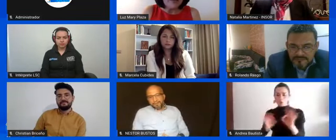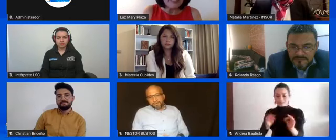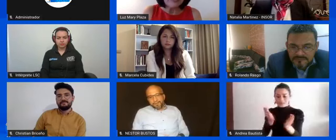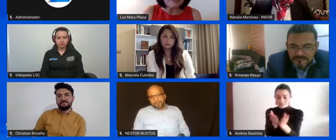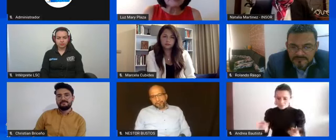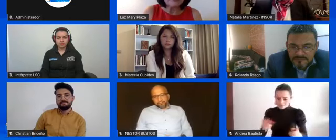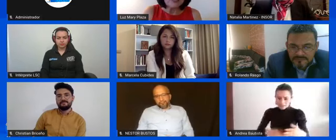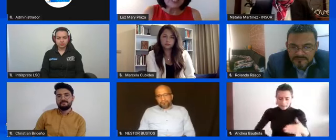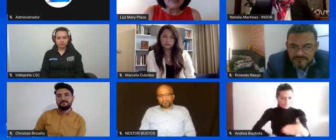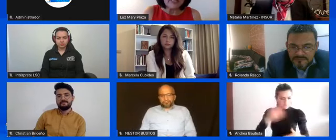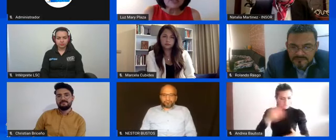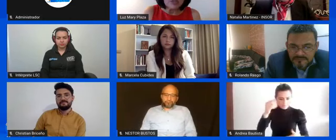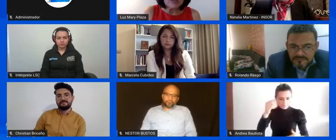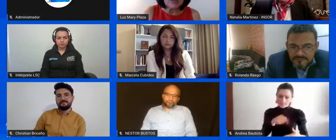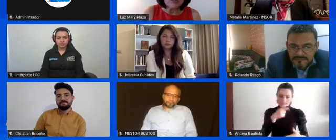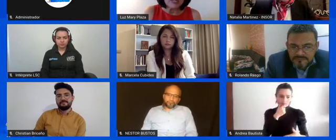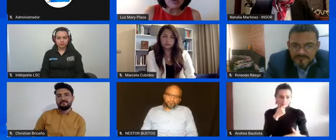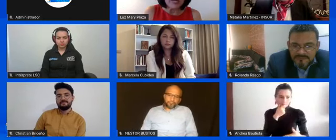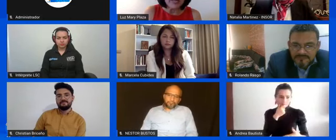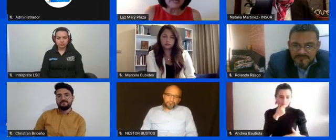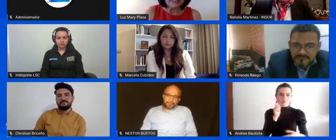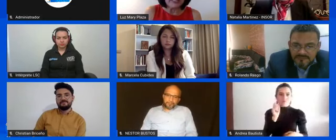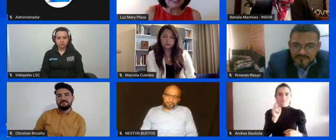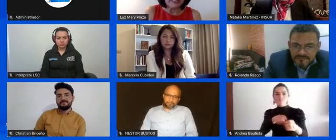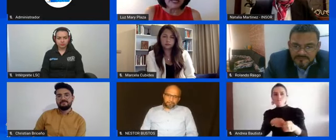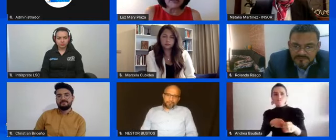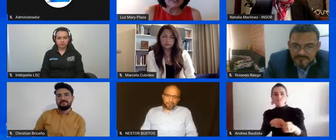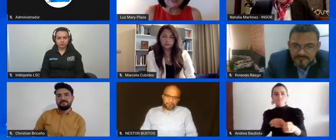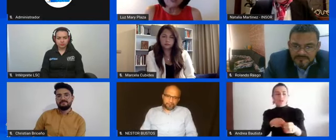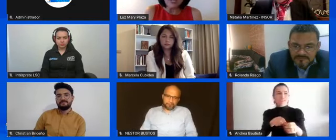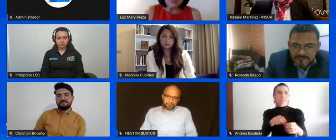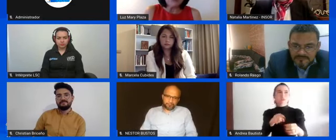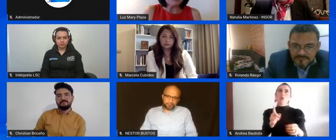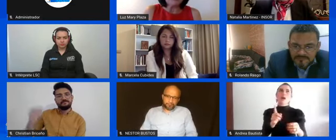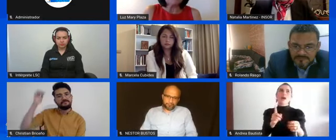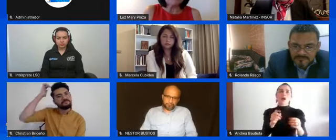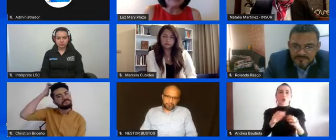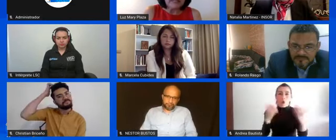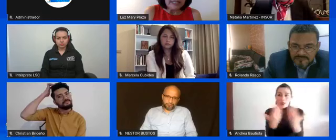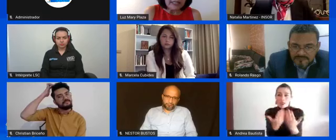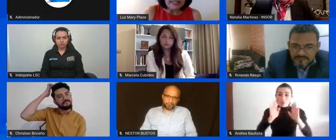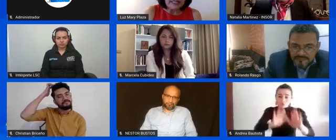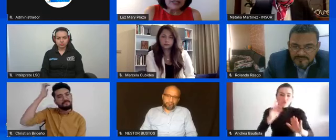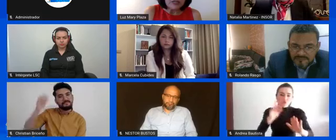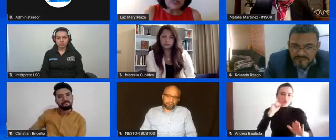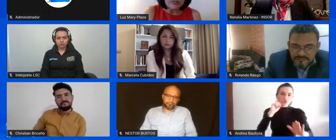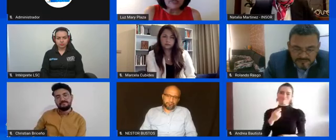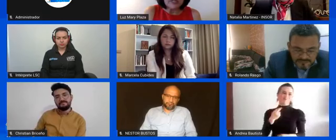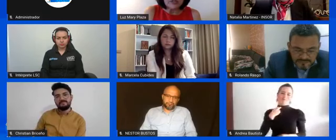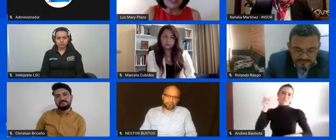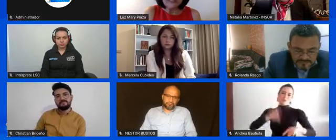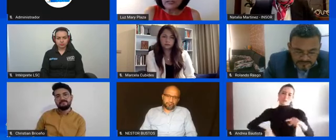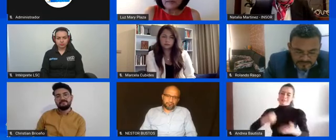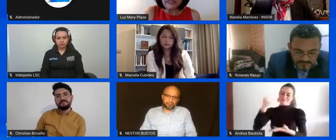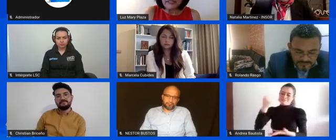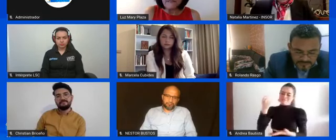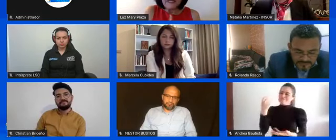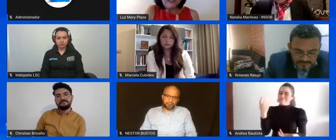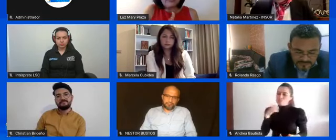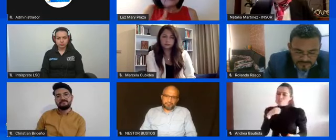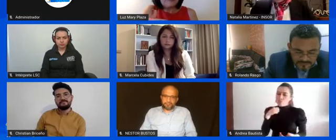había posibilidades de hacer escuela para sordos por el gobierno, por el dinero. Entonces dijimos, ok, lo vamos a integrar a las escuelas públicas con